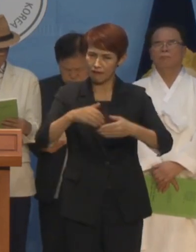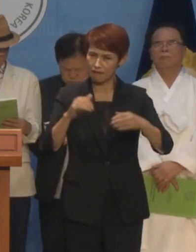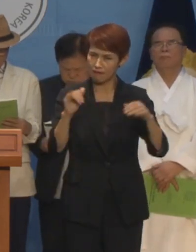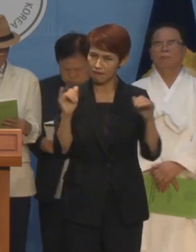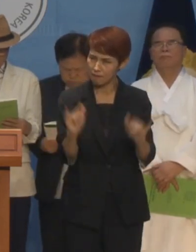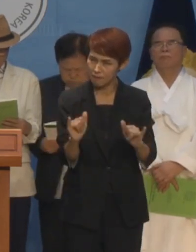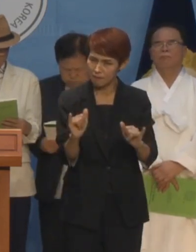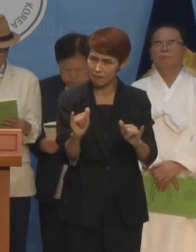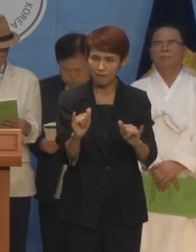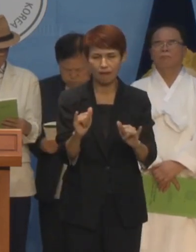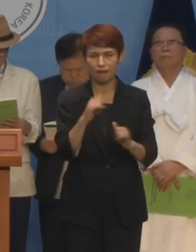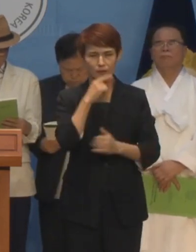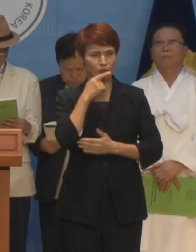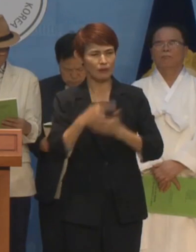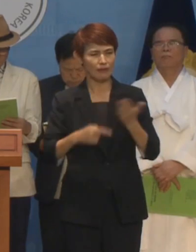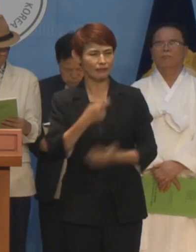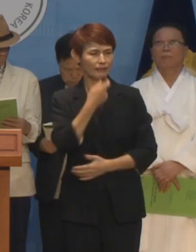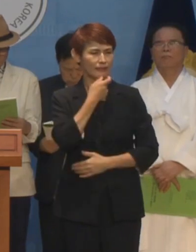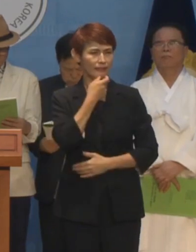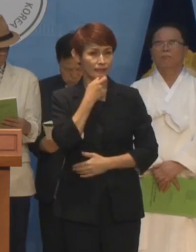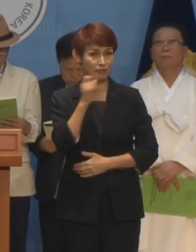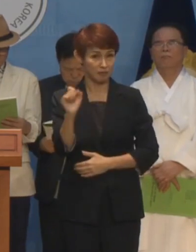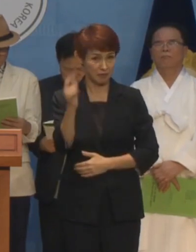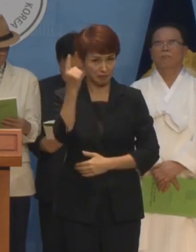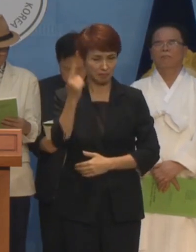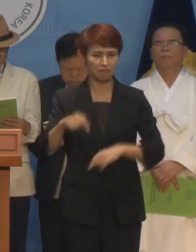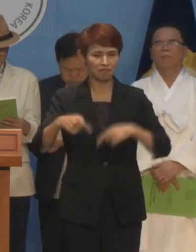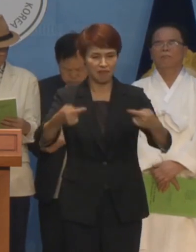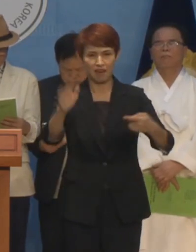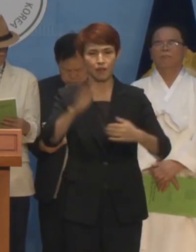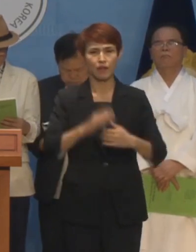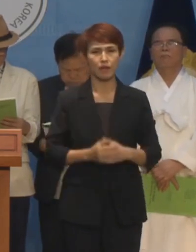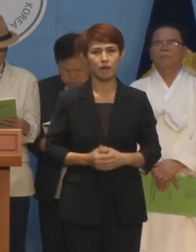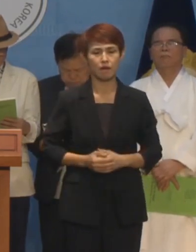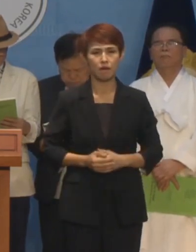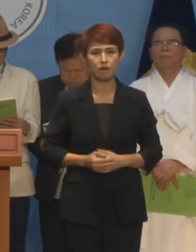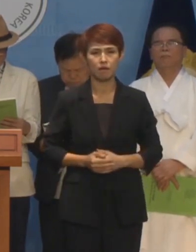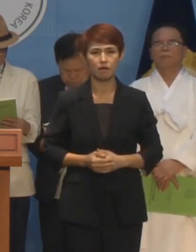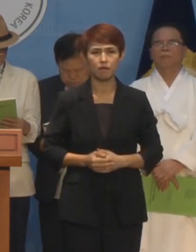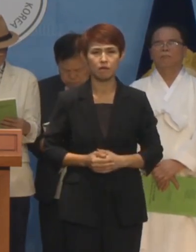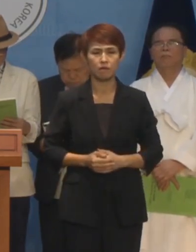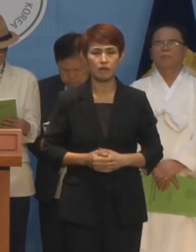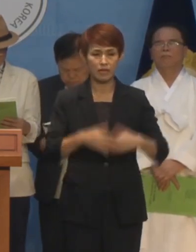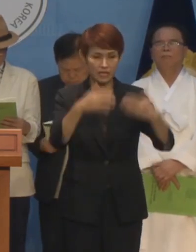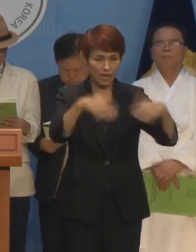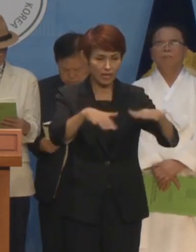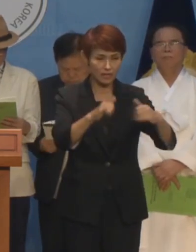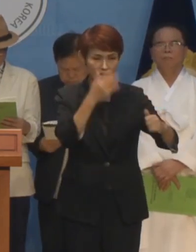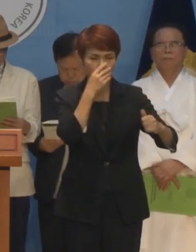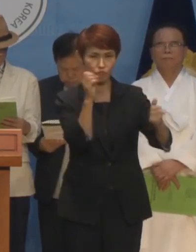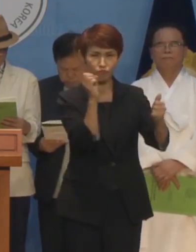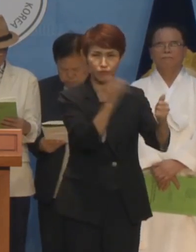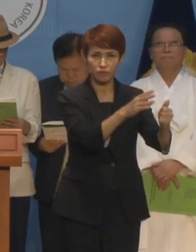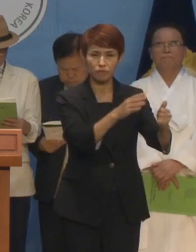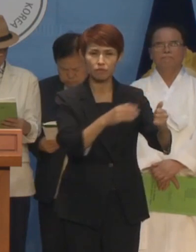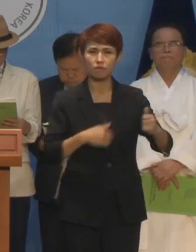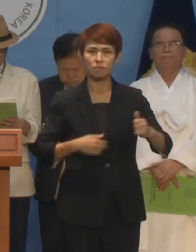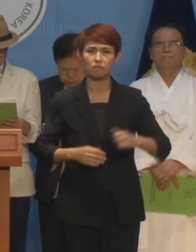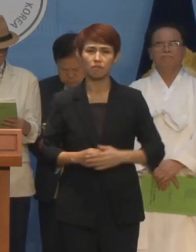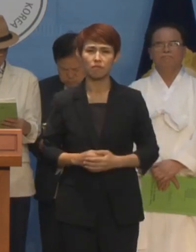손해를 본다고 생각한다. 아직도 약자를 갈취하고 불공정한